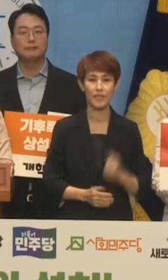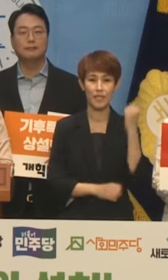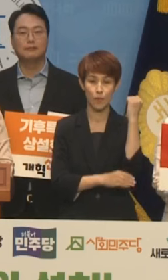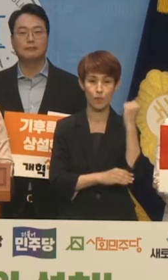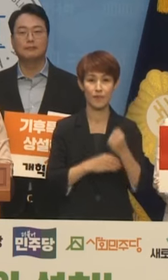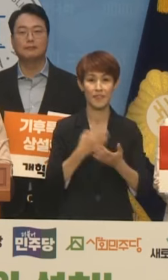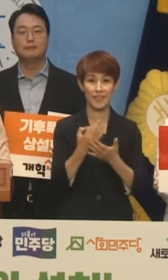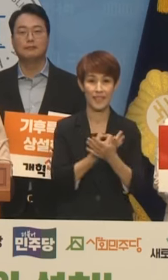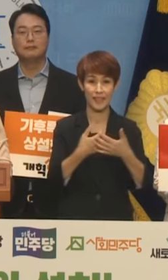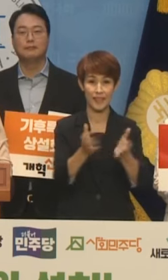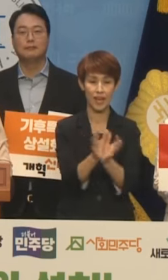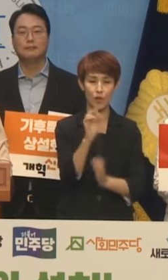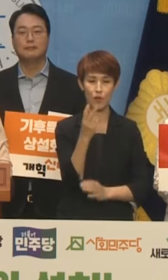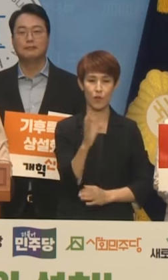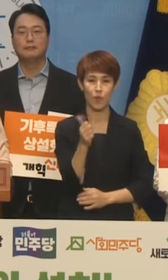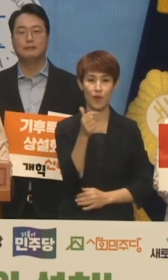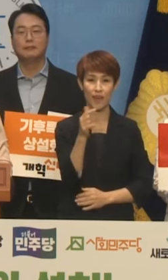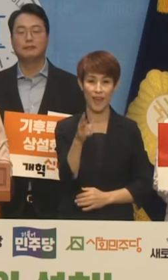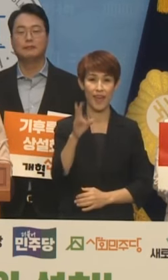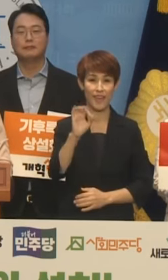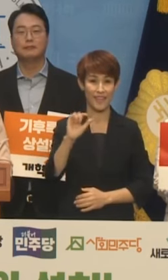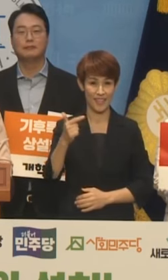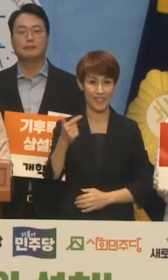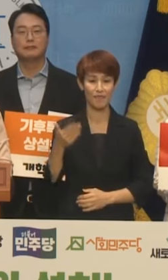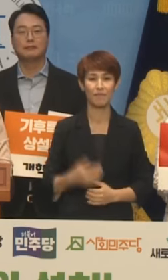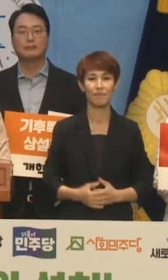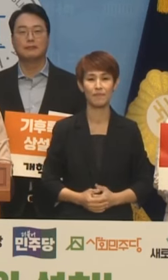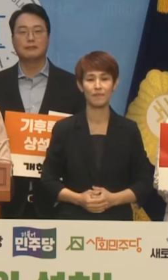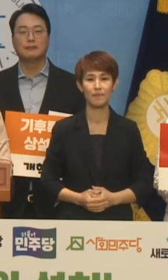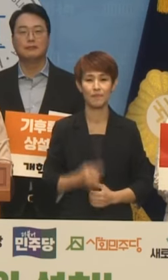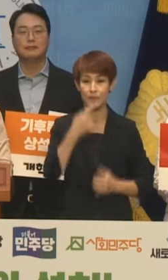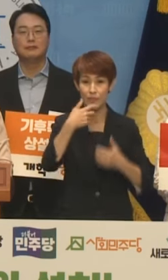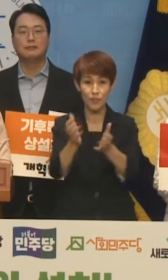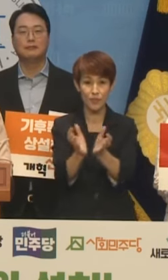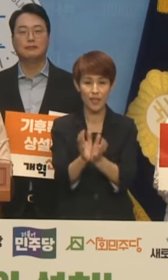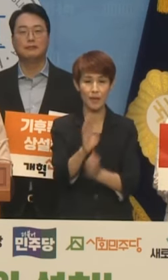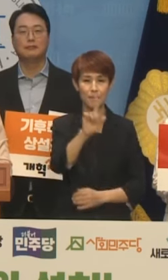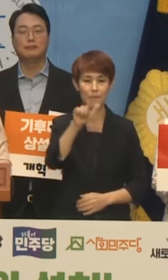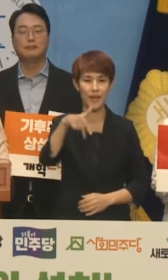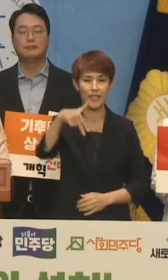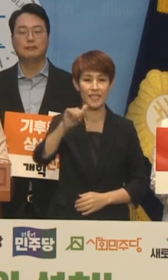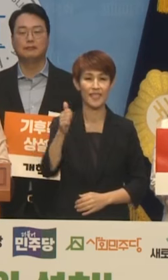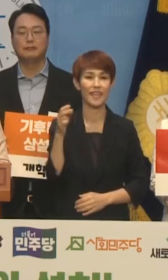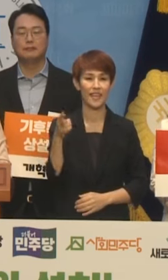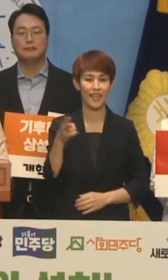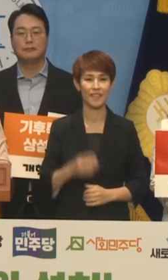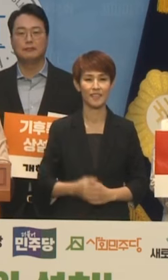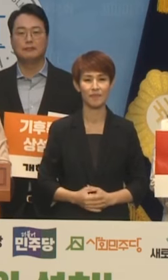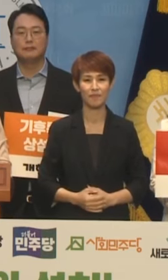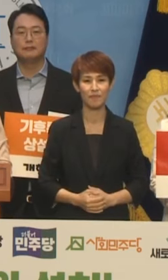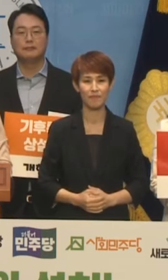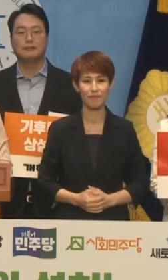기본소득당의 용해인 당선인 참석하셨습니다. 더불어민주당의 박지혜 당선인